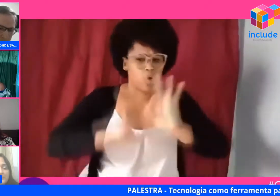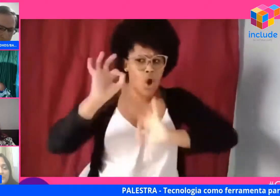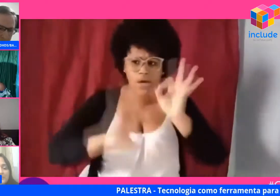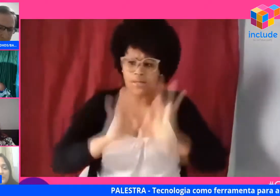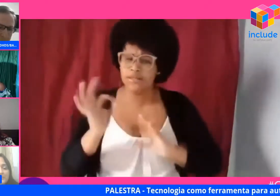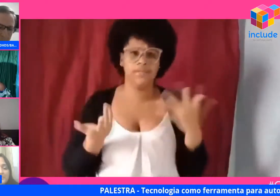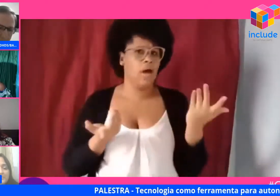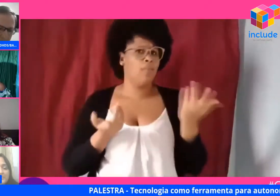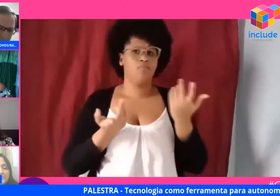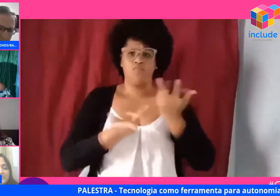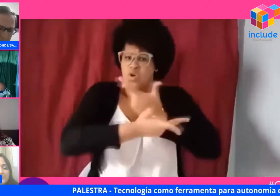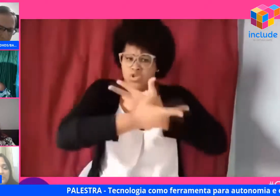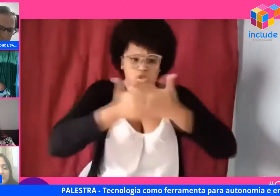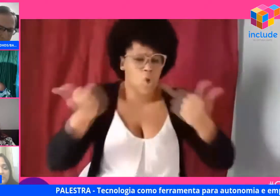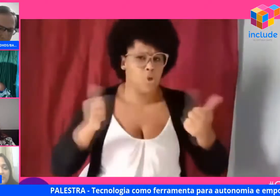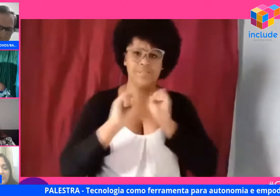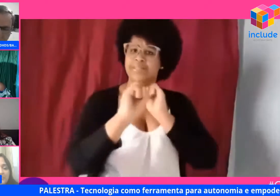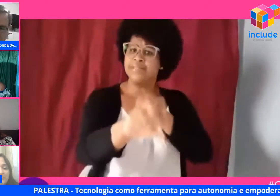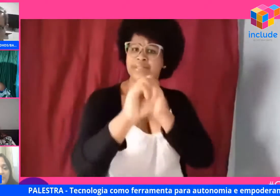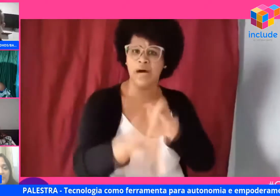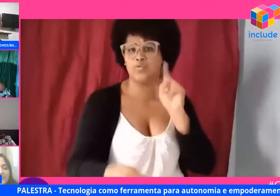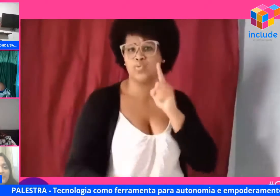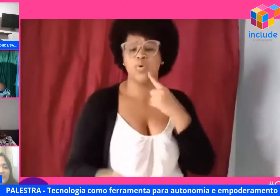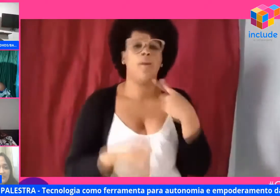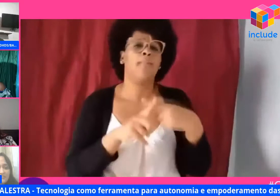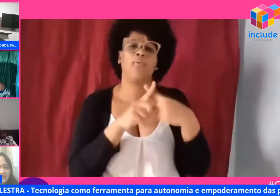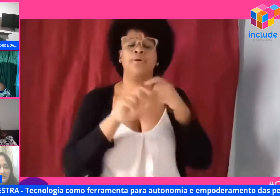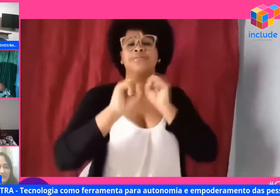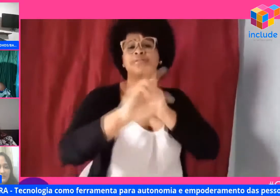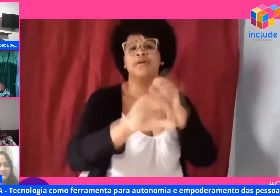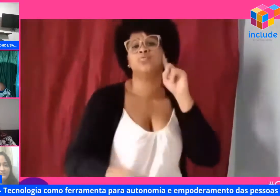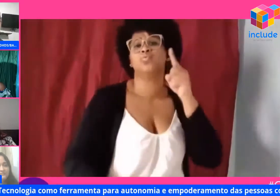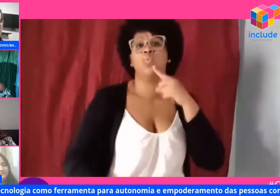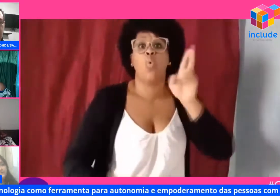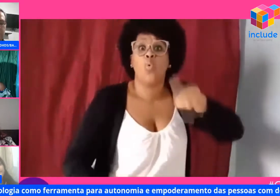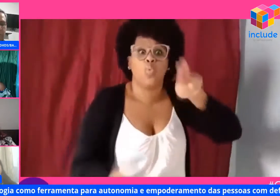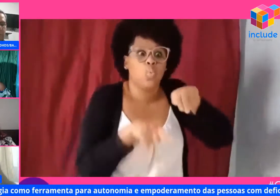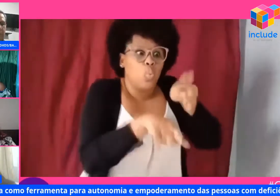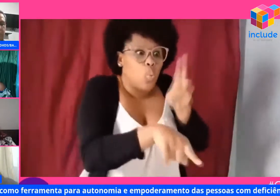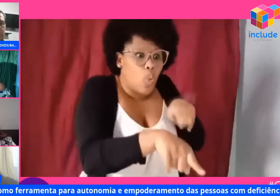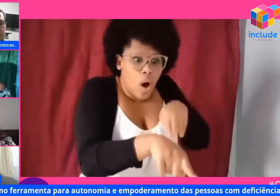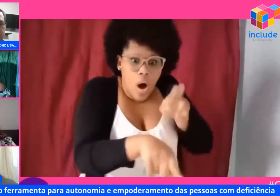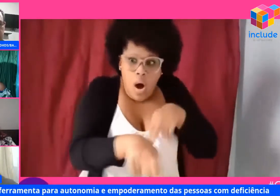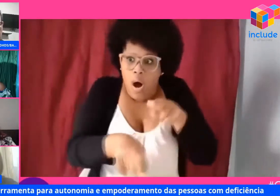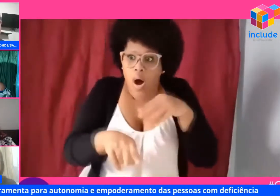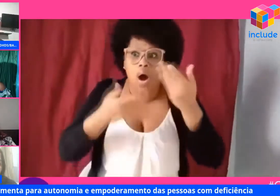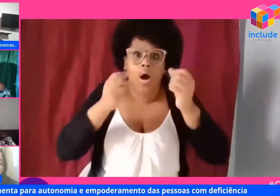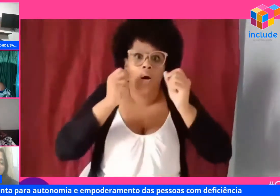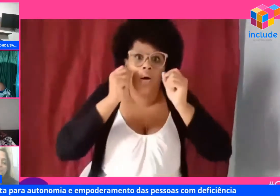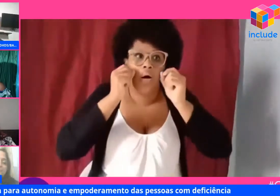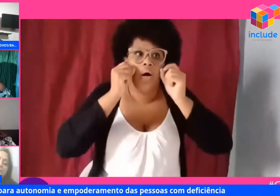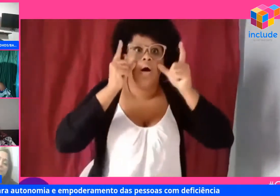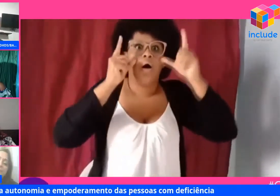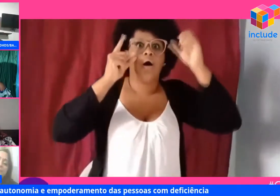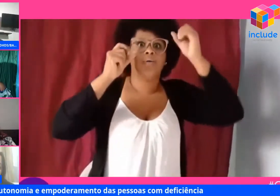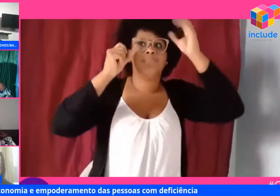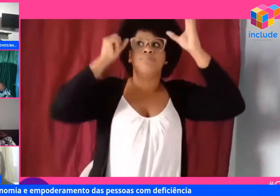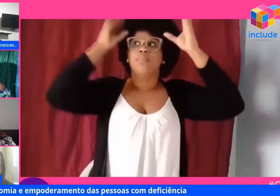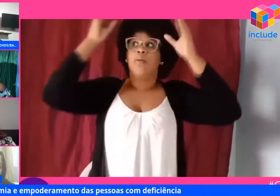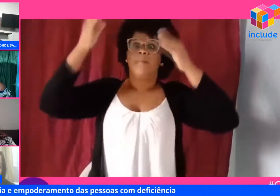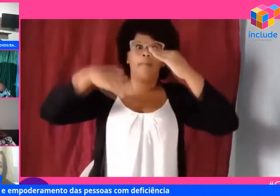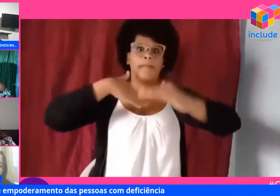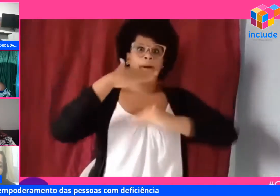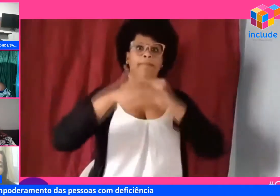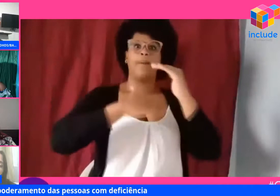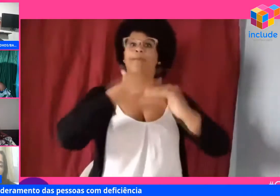nada na minha vida. Estou sempre me organizando, preparando as aulas para o surdo, educação, porque eu vejo que a maioria dos surdos não tem